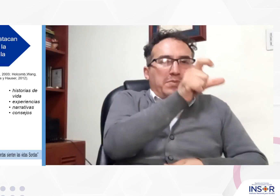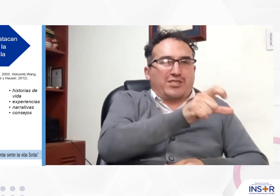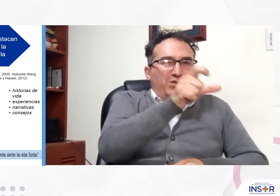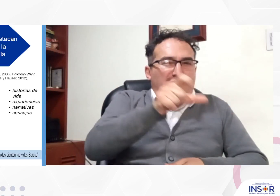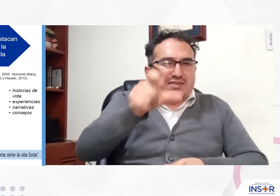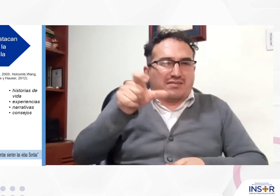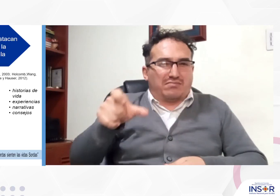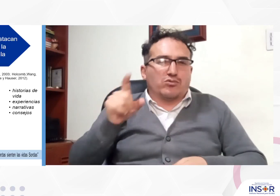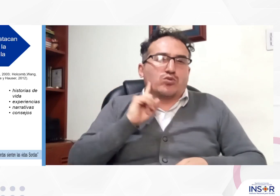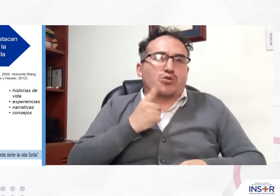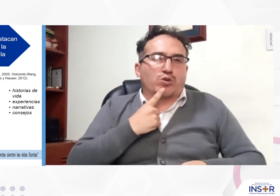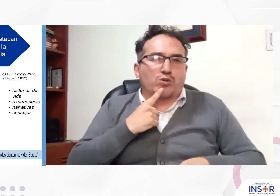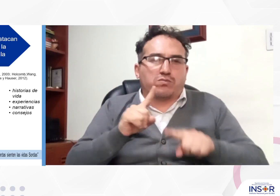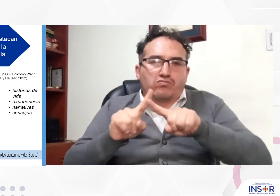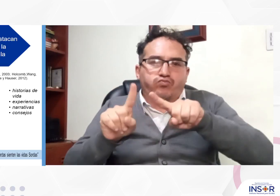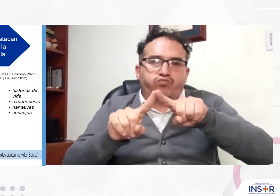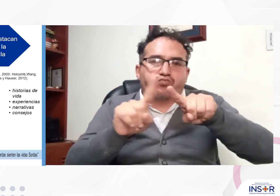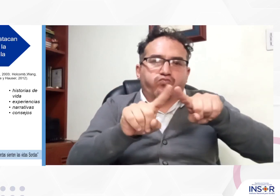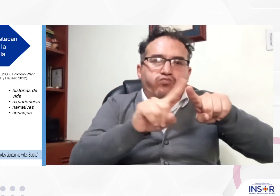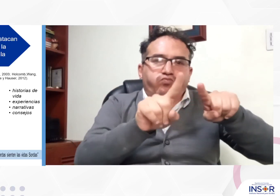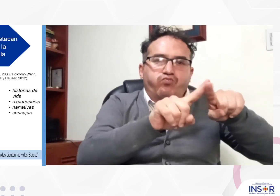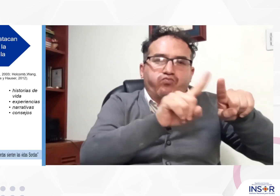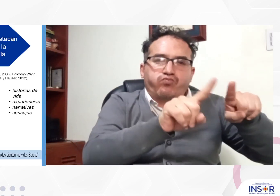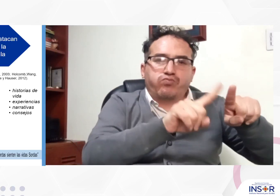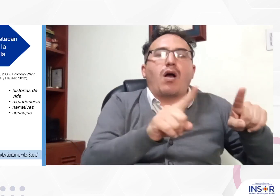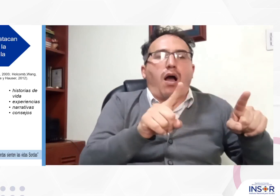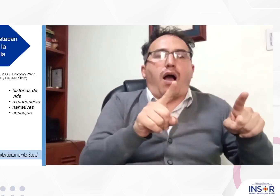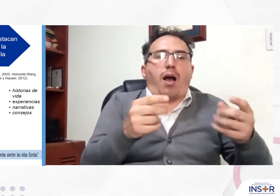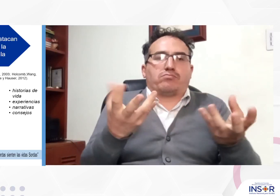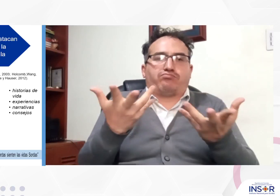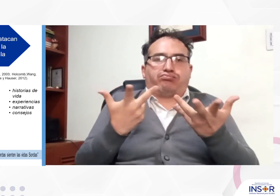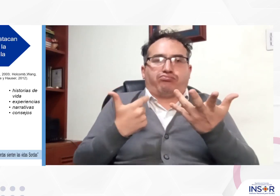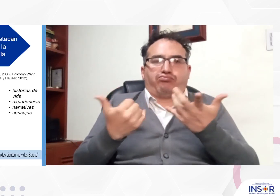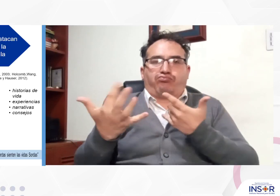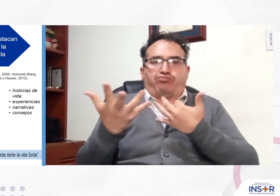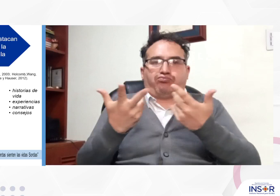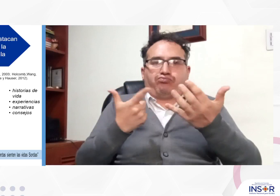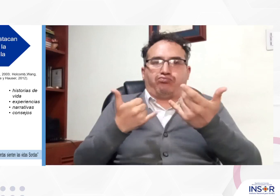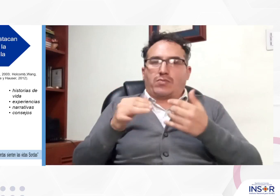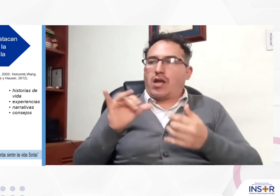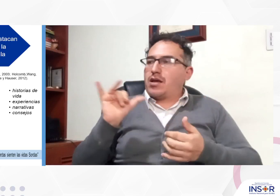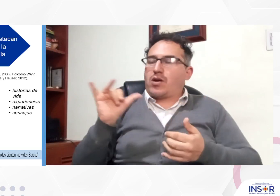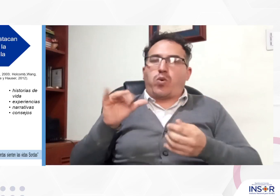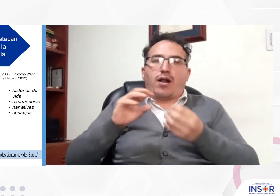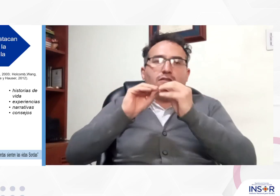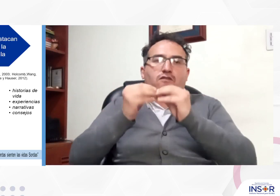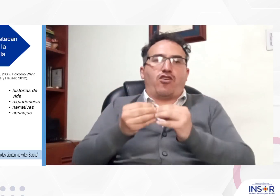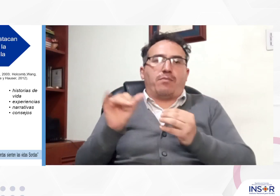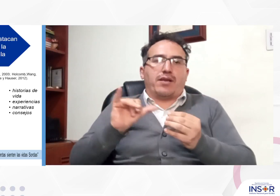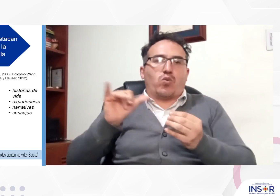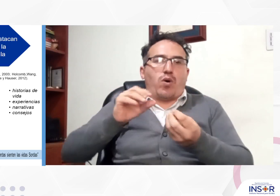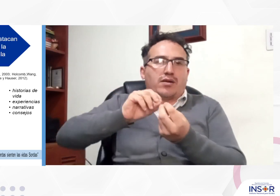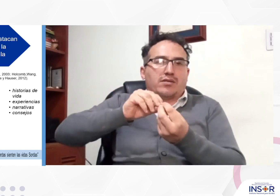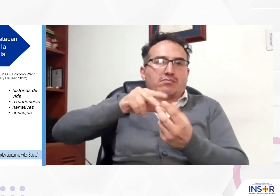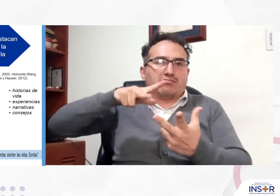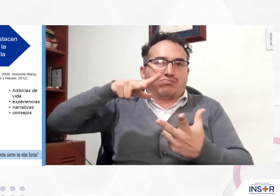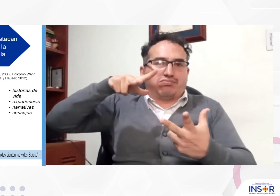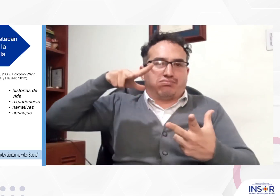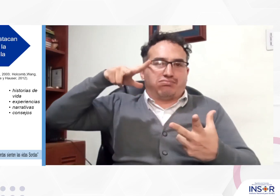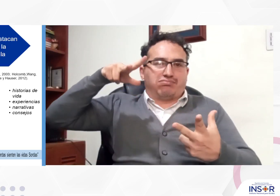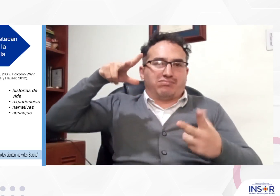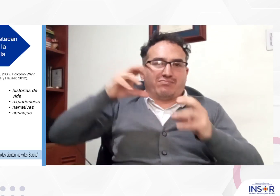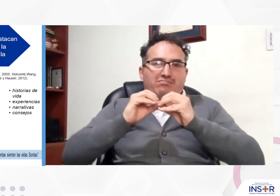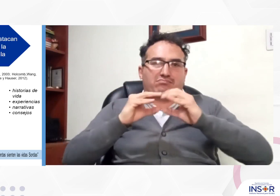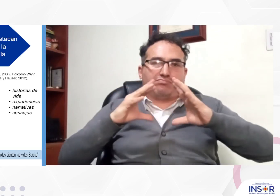estas preguntas bajo el esquema de entrevista, pues tuve la posibilidad de conocer a diferentes personas sordas quienes también me brindaron